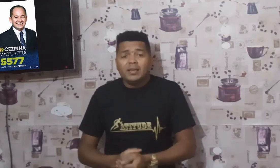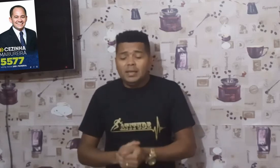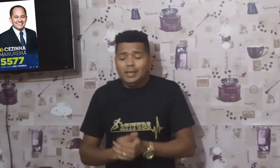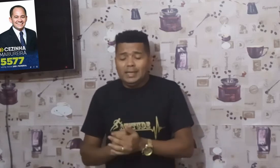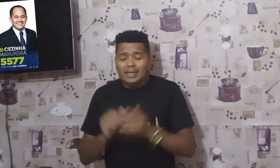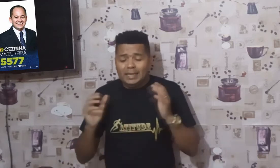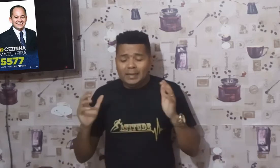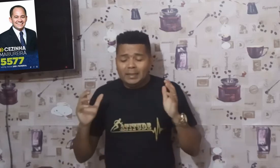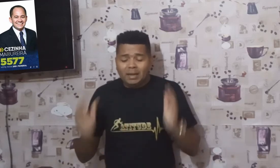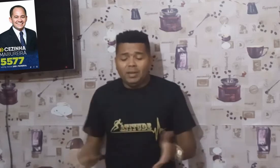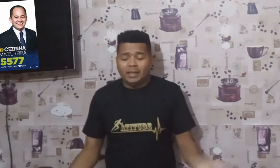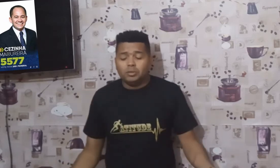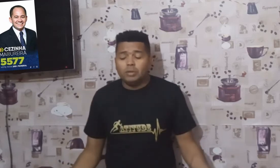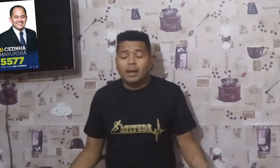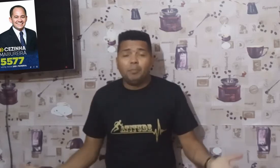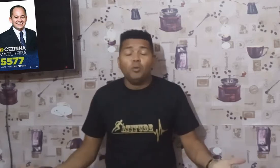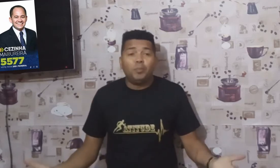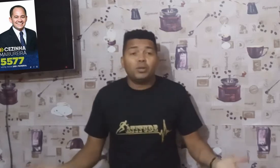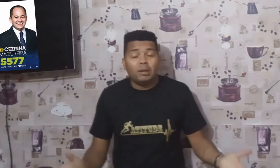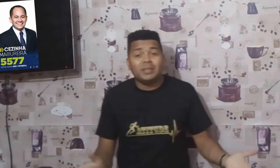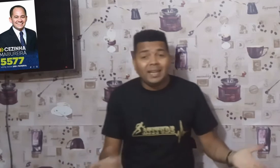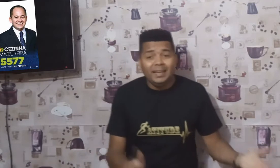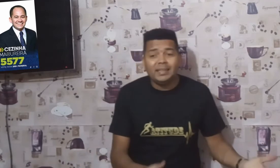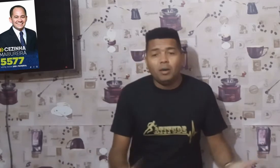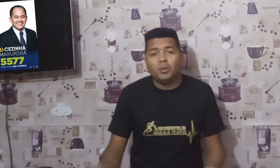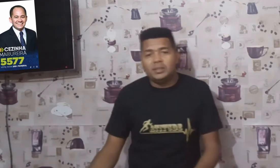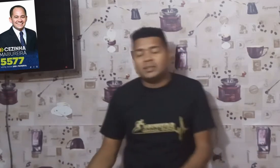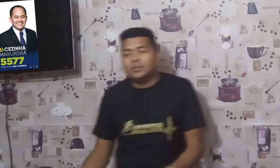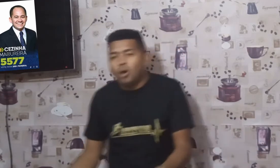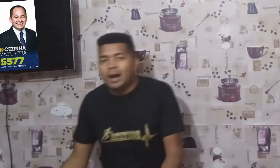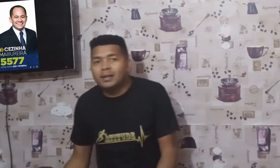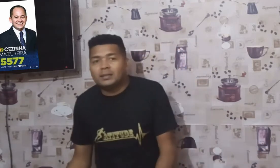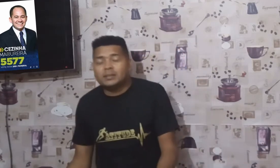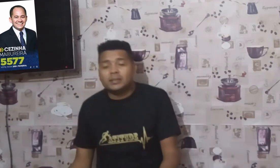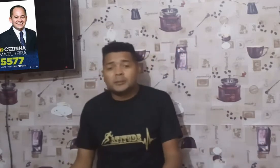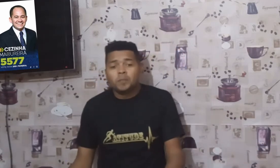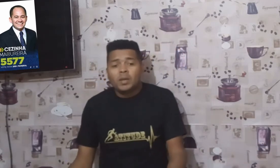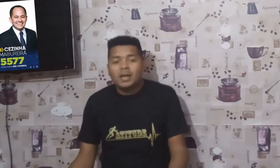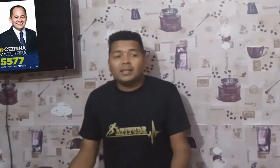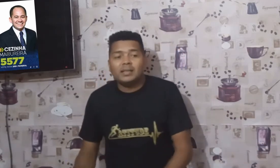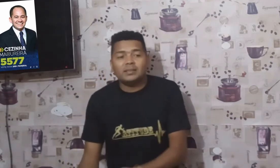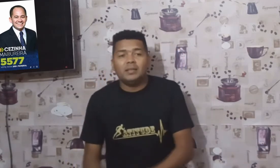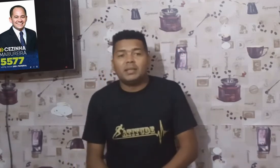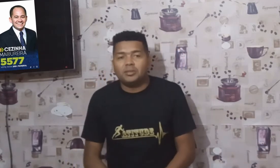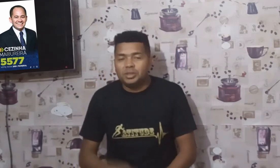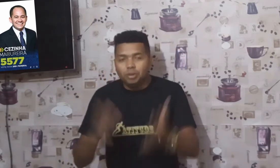que, na verdade, não, era por causa da lei que não podia se doar essas alimentações. E